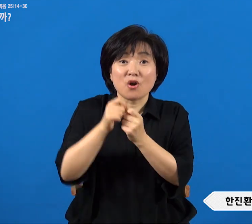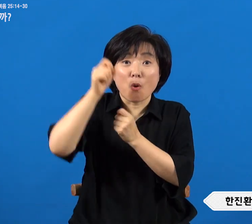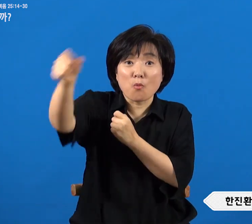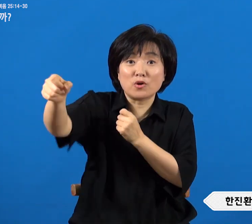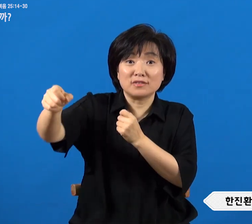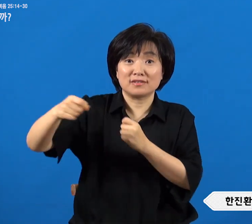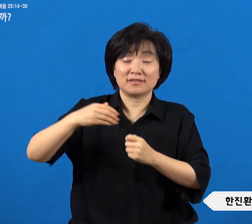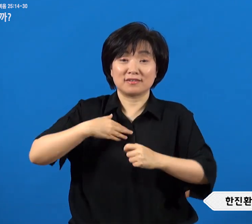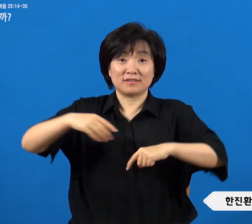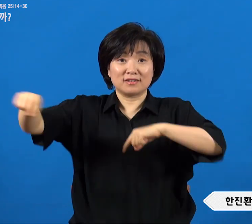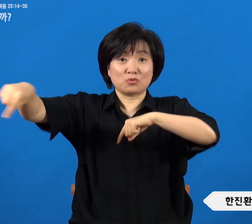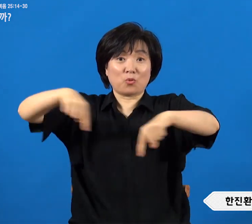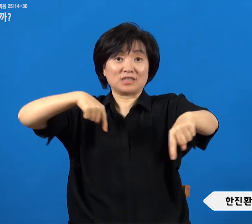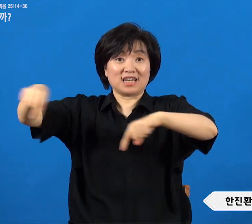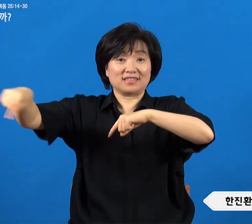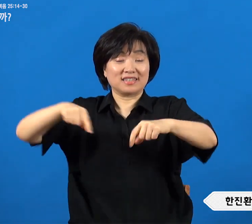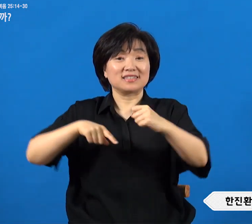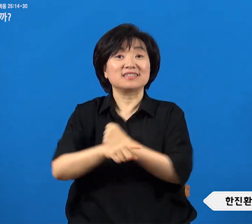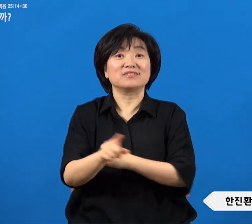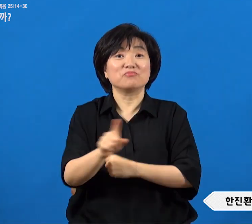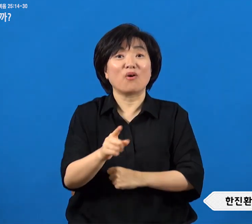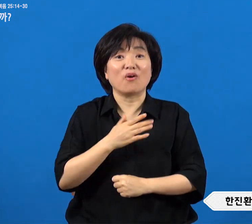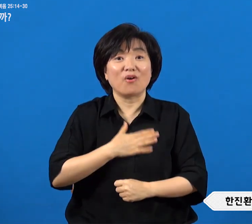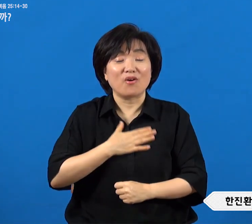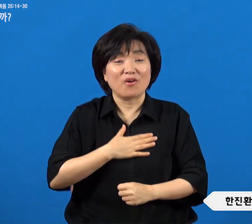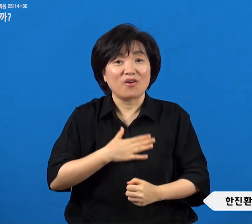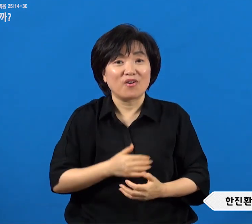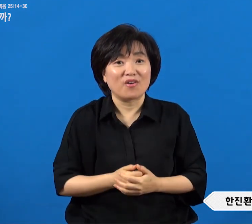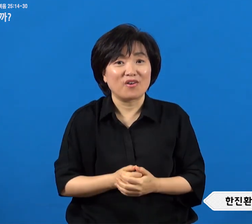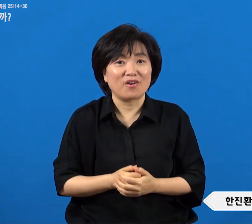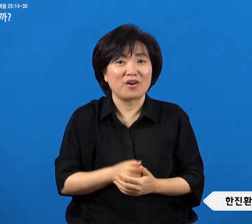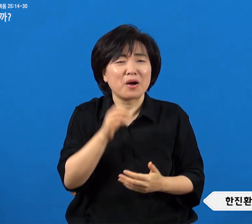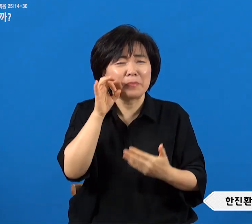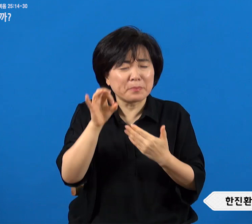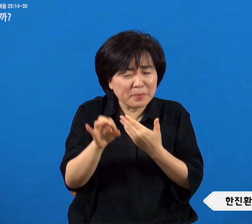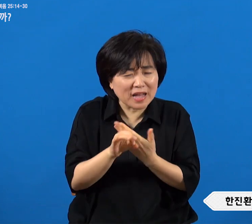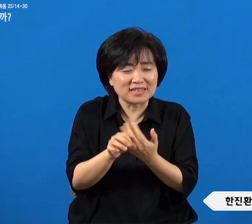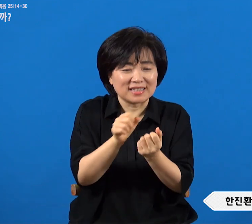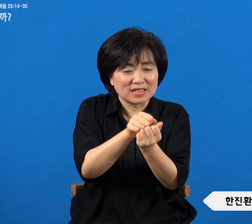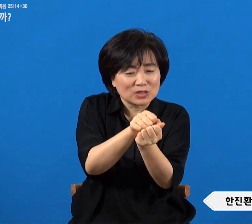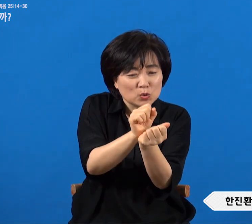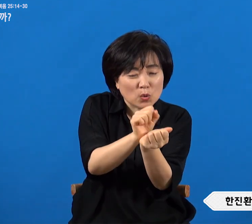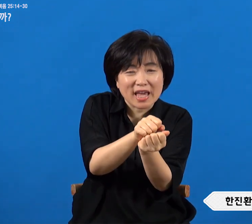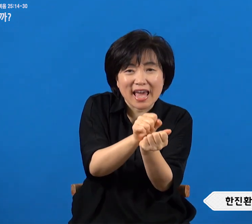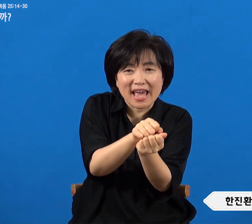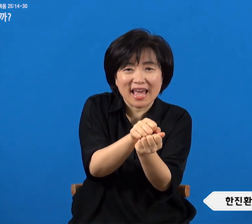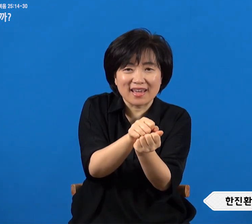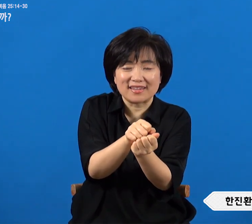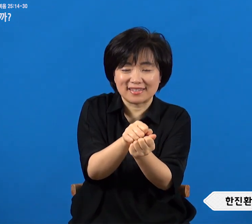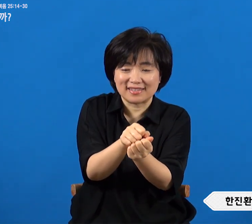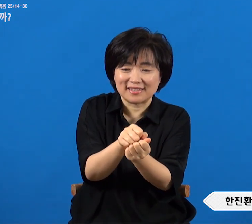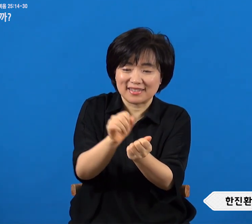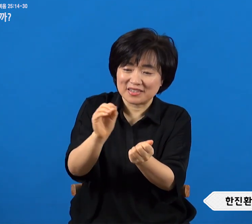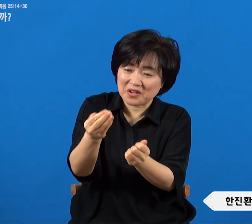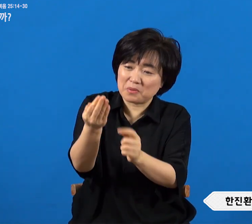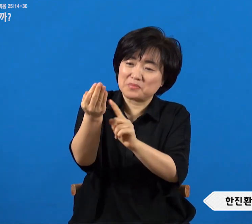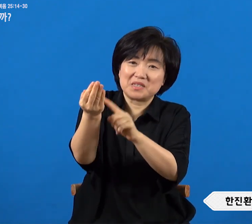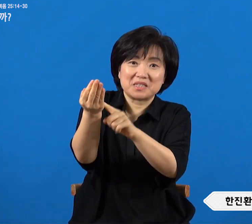영원히 통치한다는 것이 무슨 뜻인지 아십니까? 만약에 조개 껍질 하나로 저